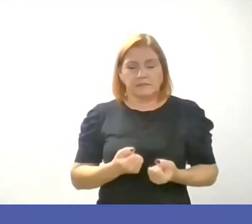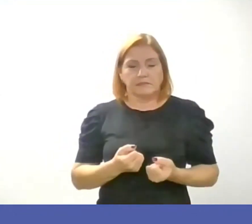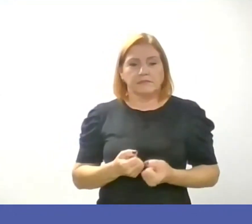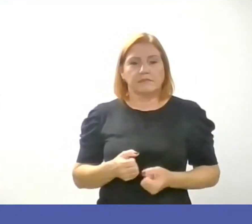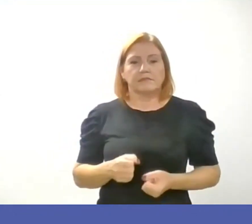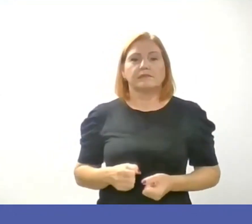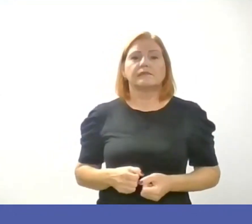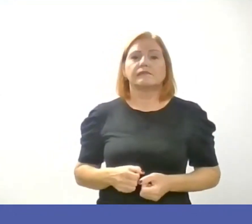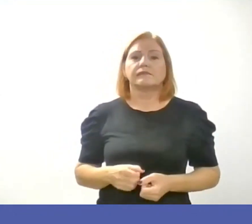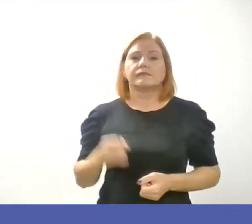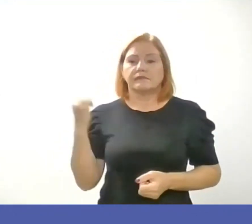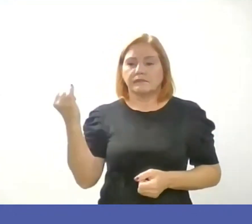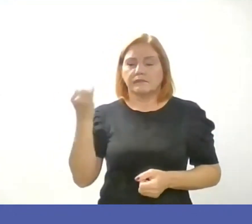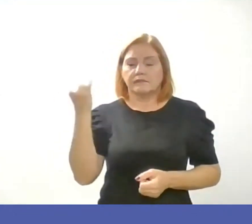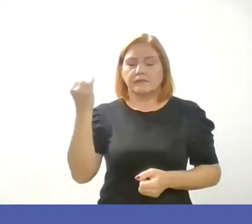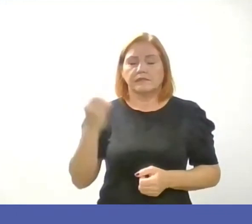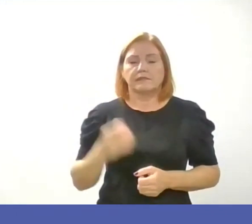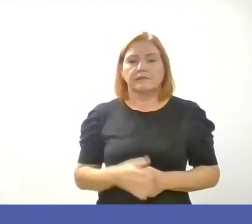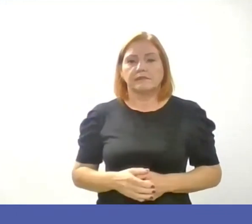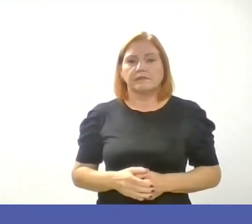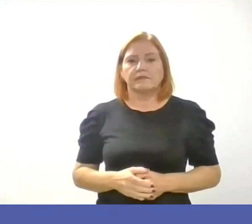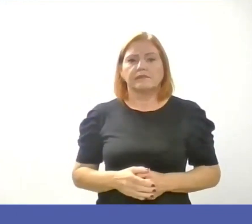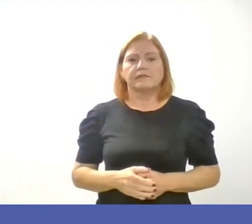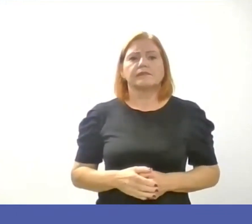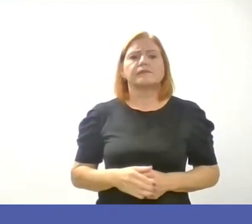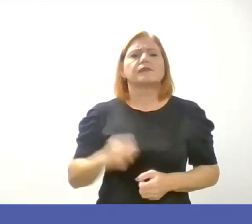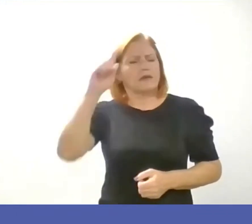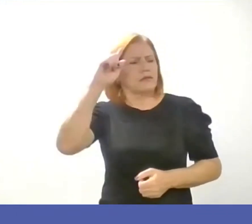Quem é esse dono de casa?